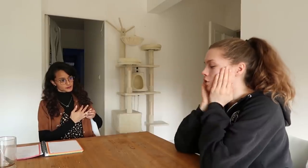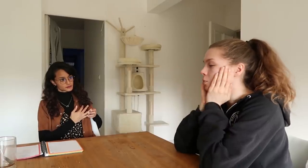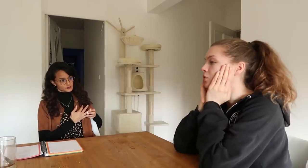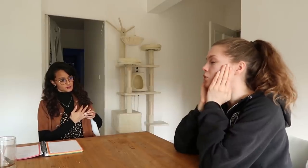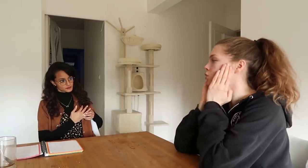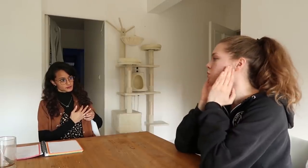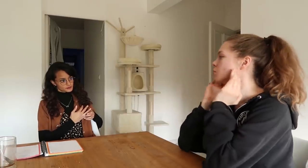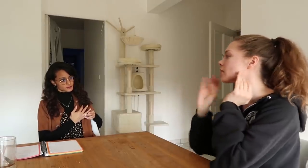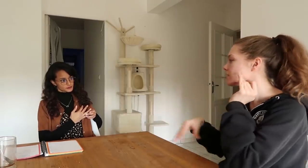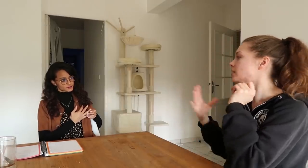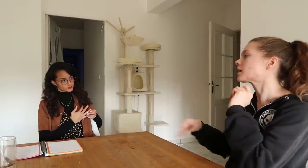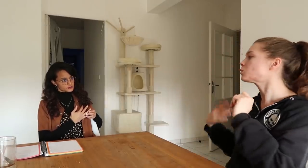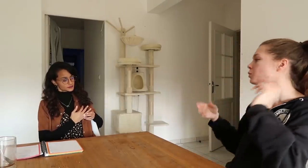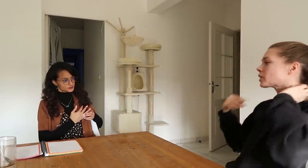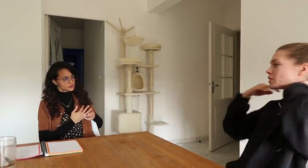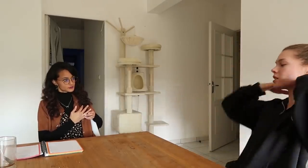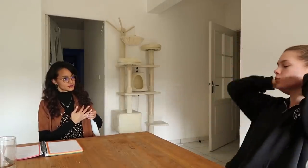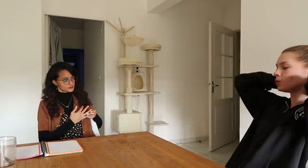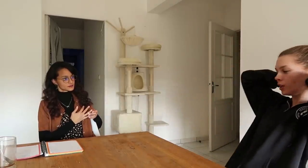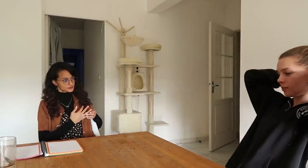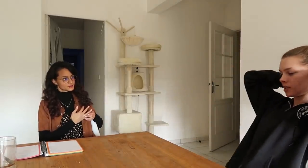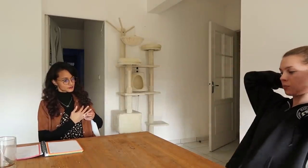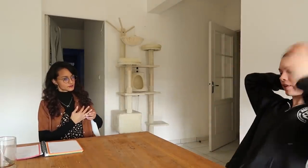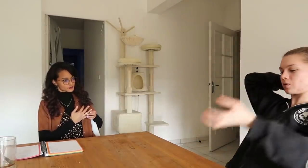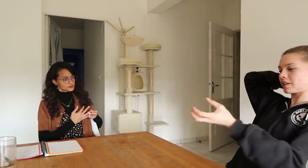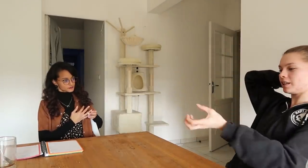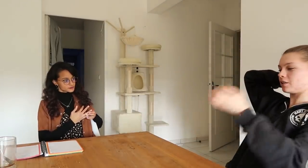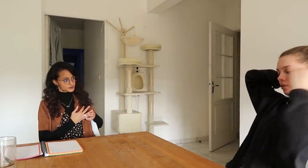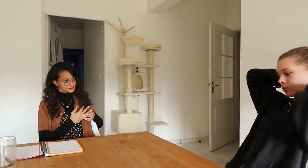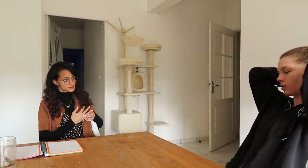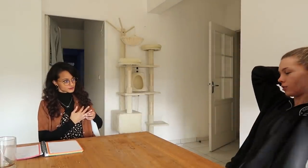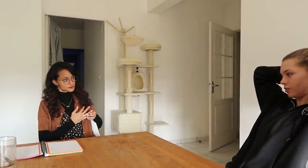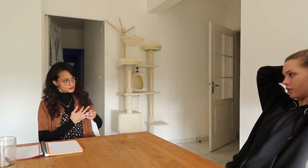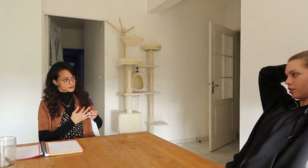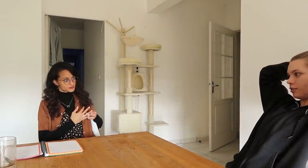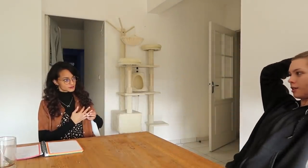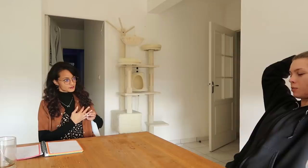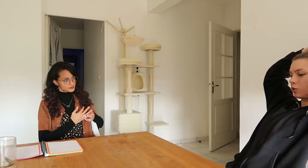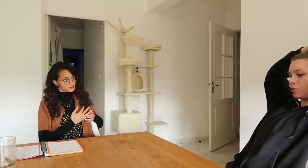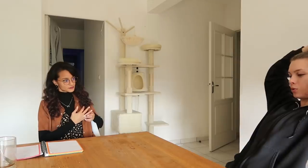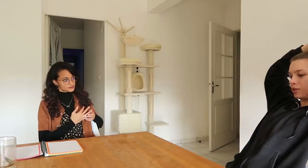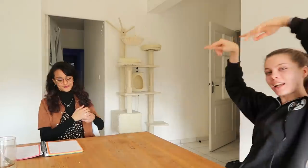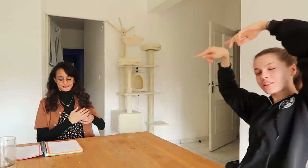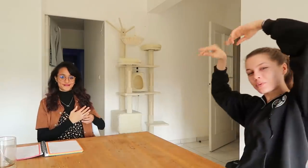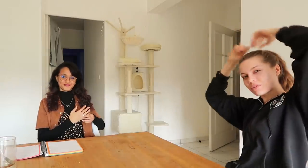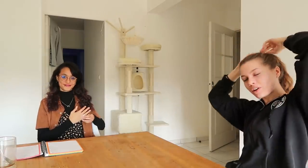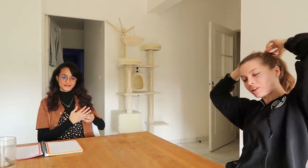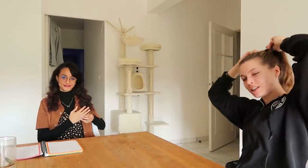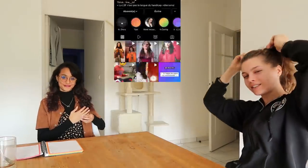j'en profite quand je suis en coffrant avec des haltères et tout pour réviser et tout, ben, ça peut faire rentrer tout ça dans. Ouais, allez suivre Lynn